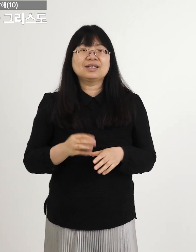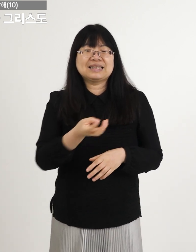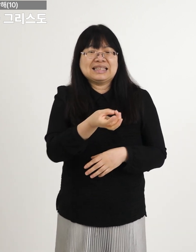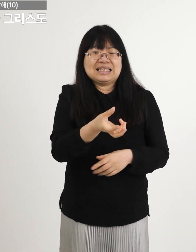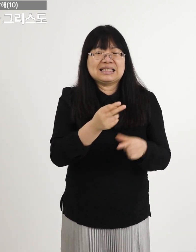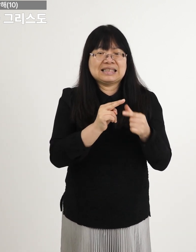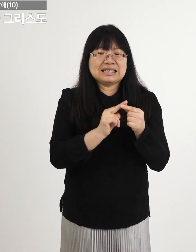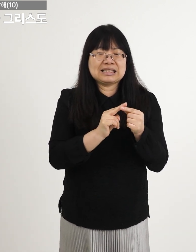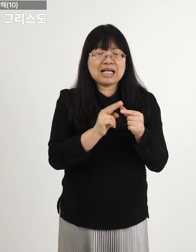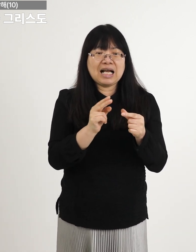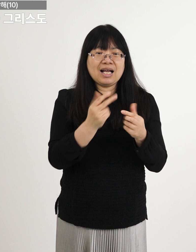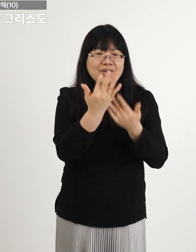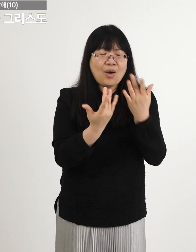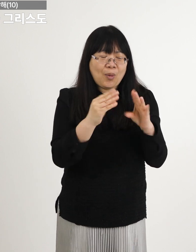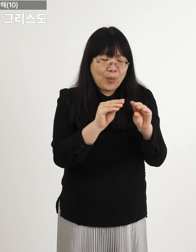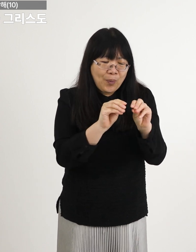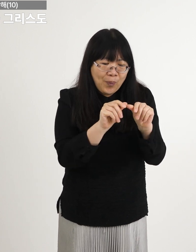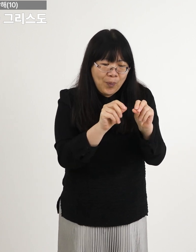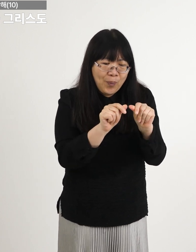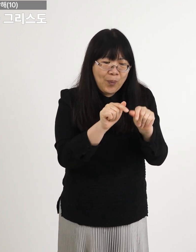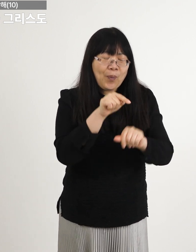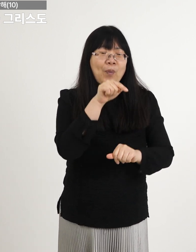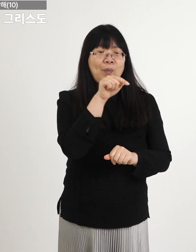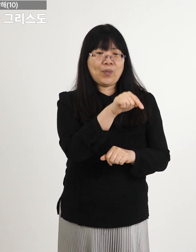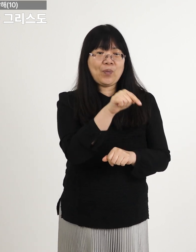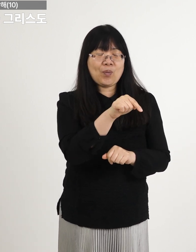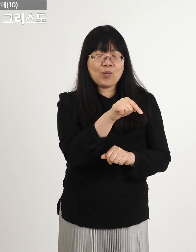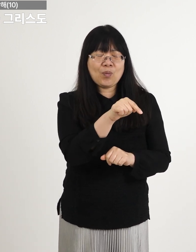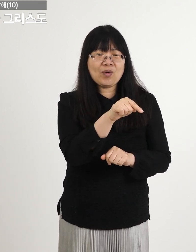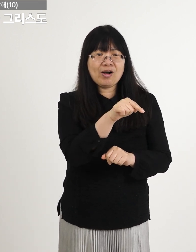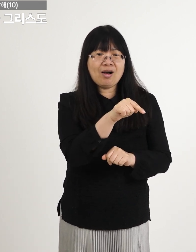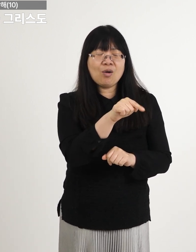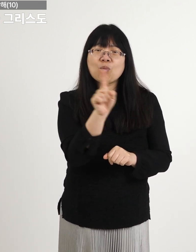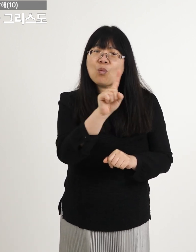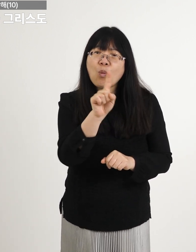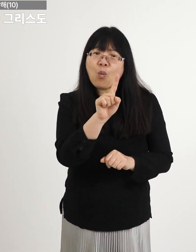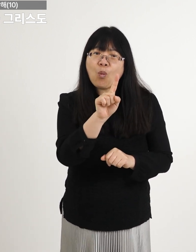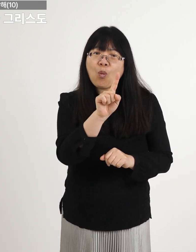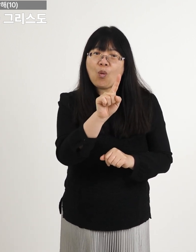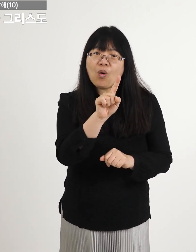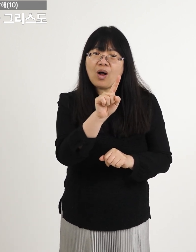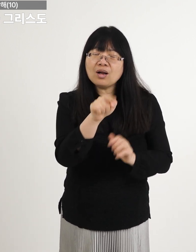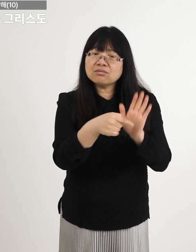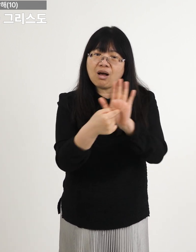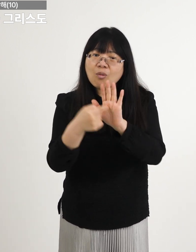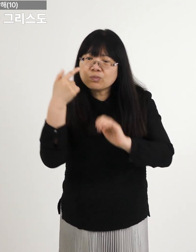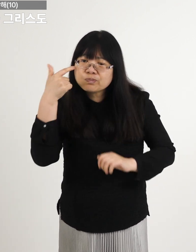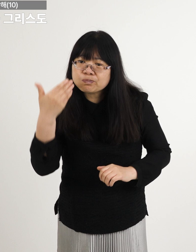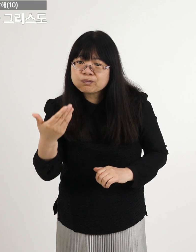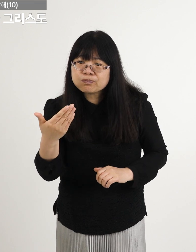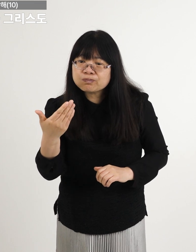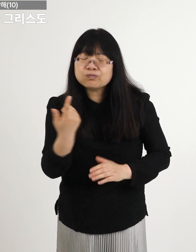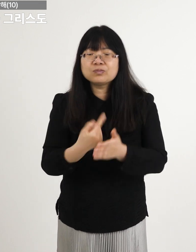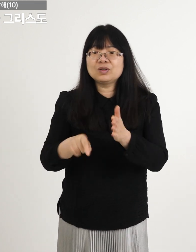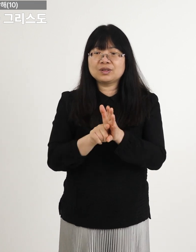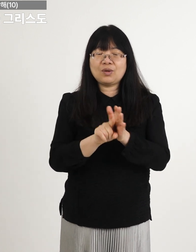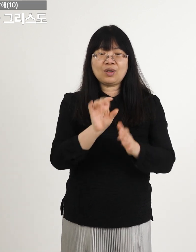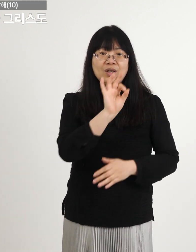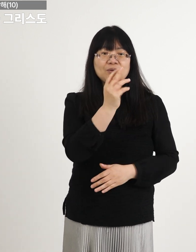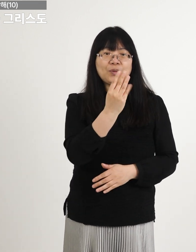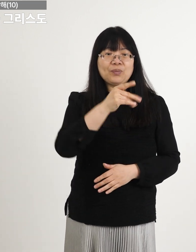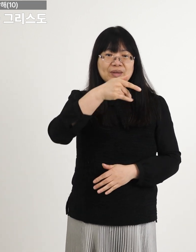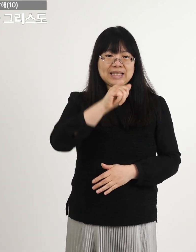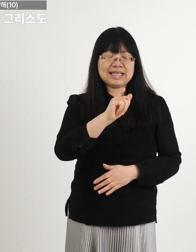티끌과 재가 뭐를 가르치느냐를 이해하려면 결국 욥기라는 책의 문맥에서